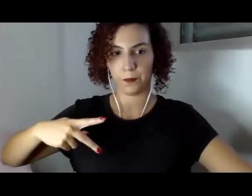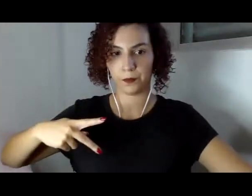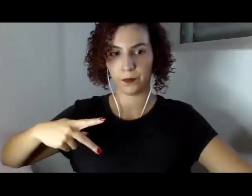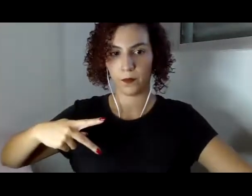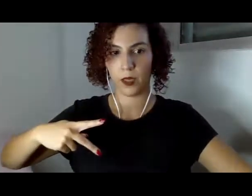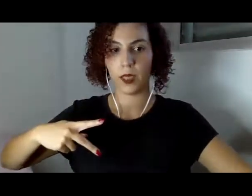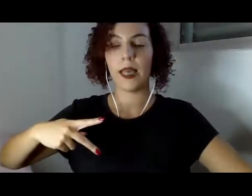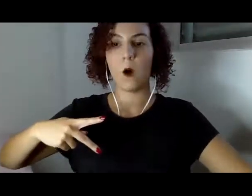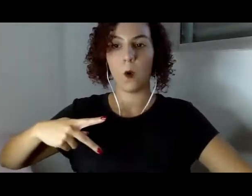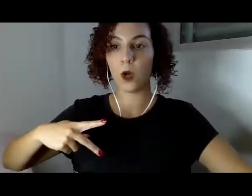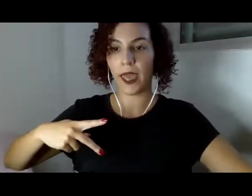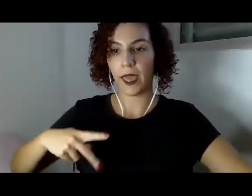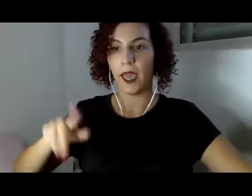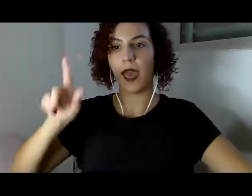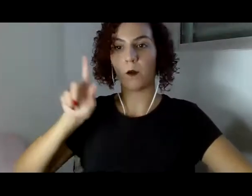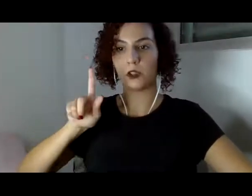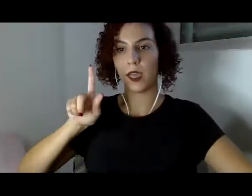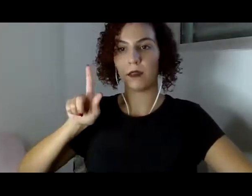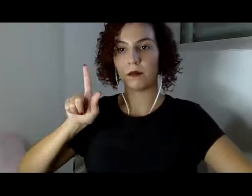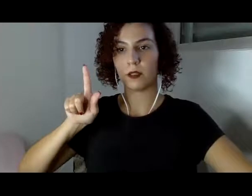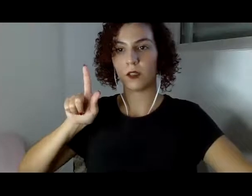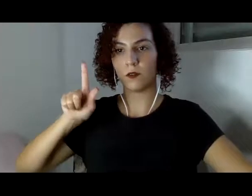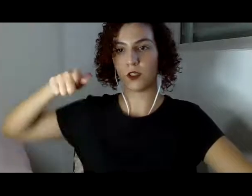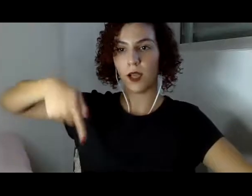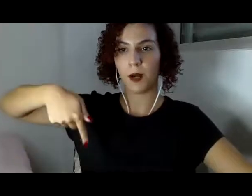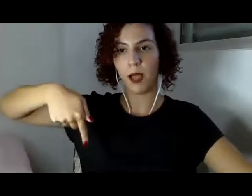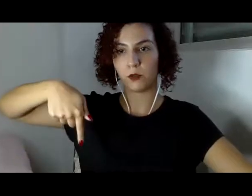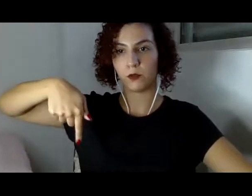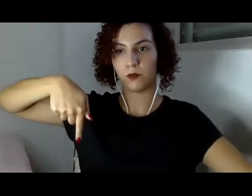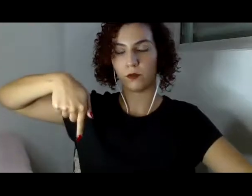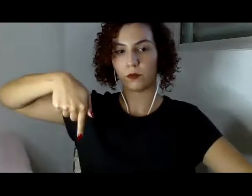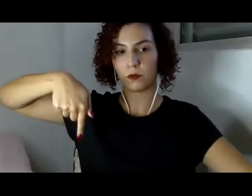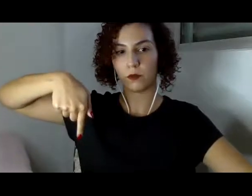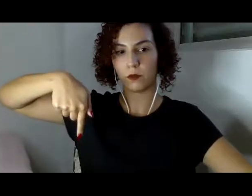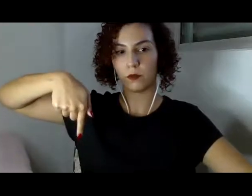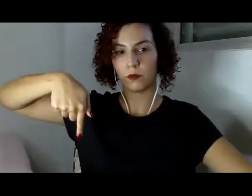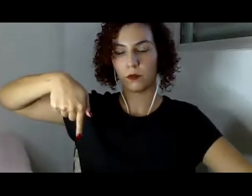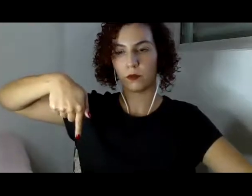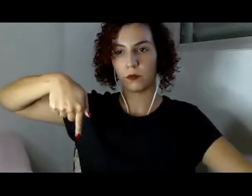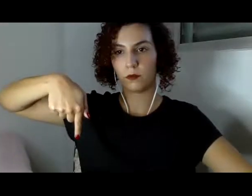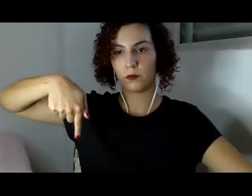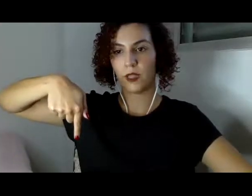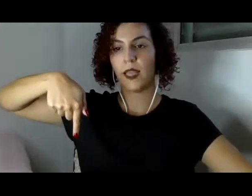P. O Q é o G que a gente vai jogar para baixo.